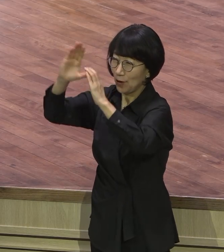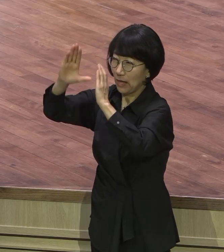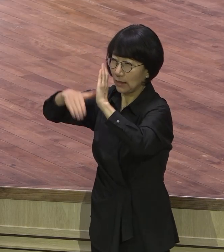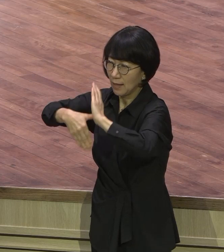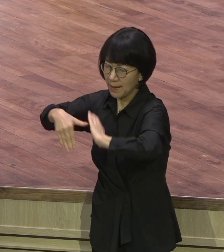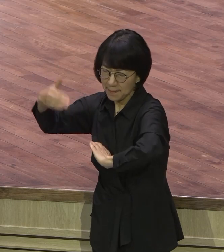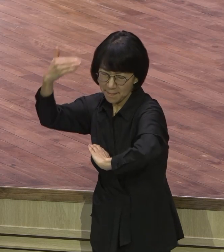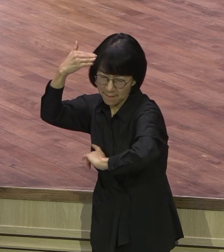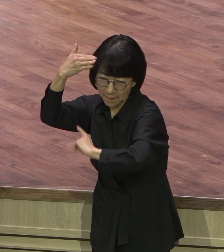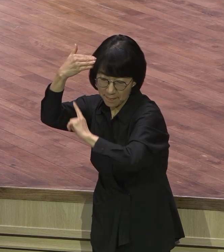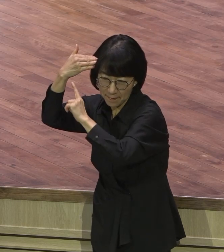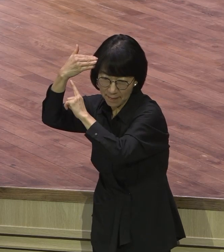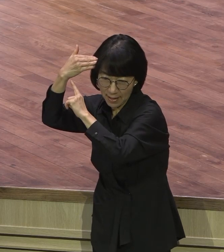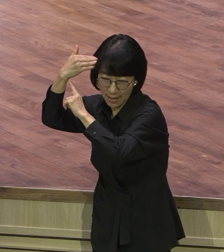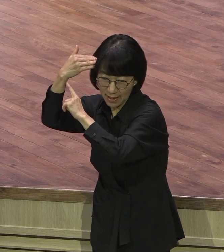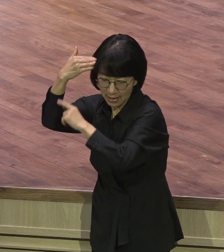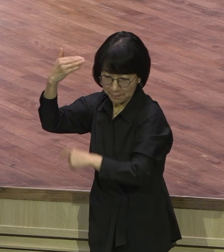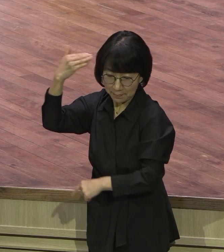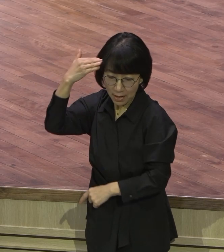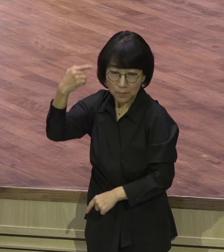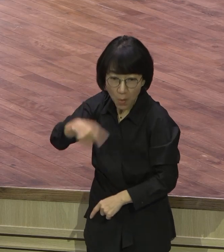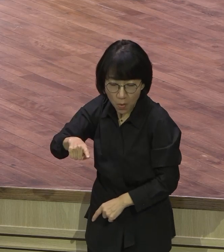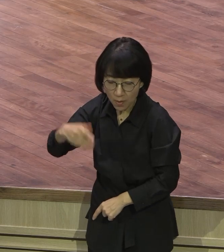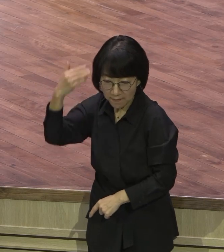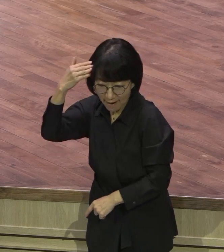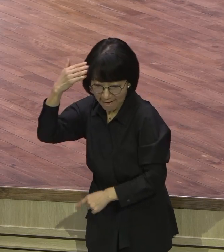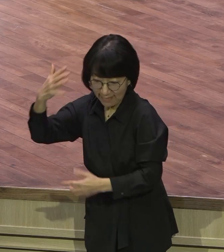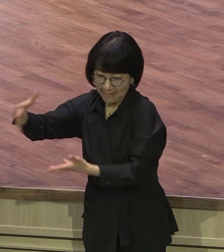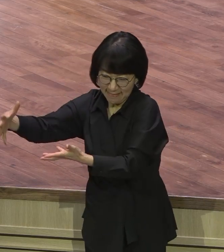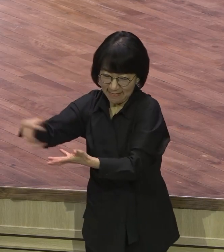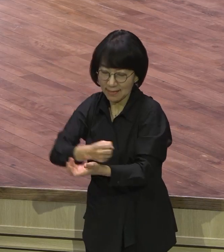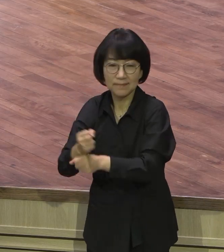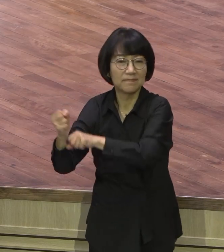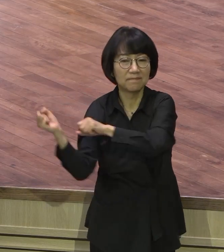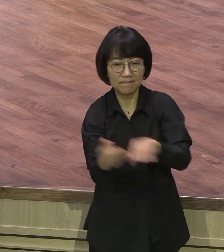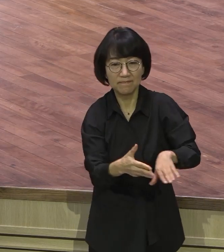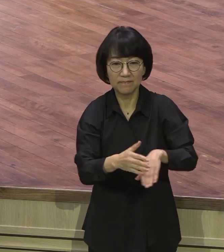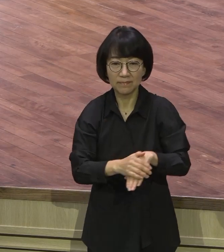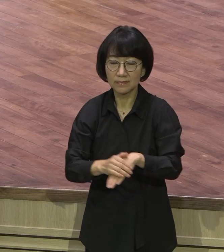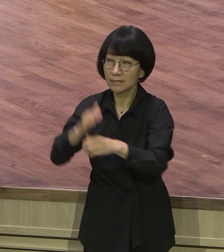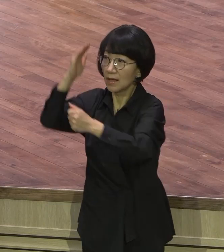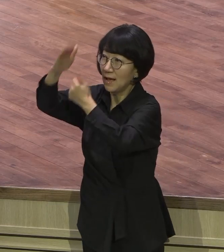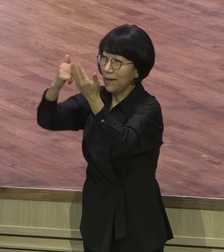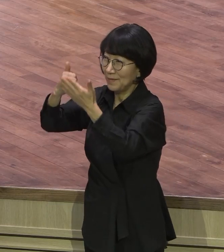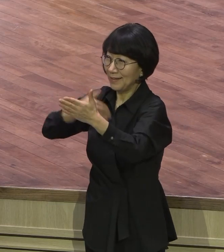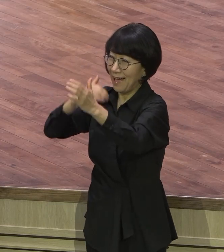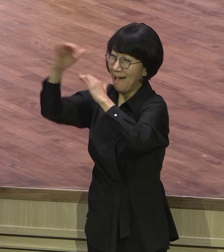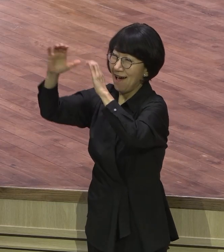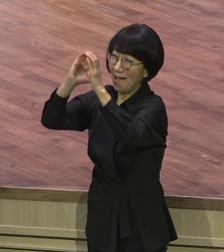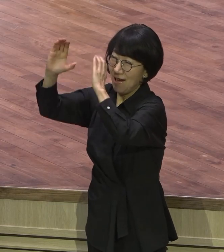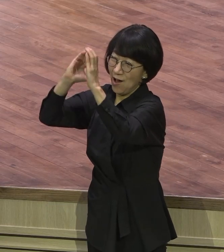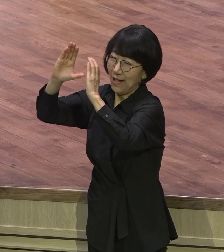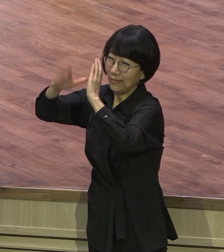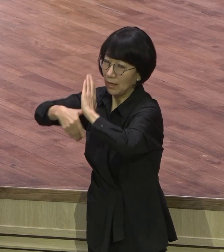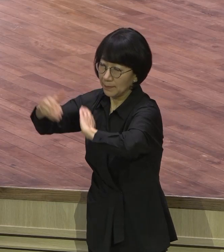부분들을 싹 다 제거했다는 거예요. 하나님과 나와 소통하는 데 걸림돌이 되는 것.